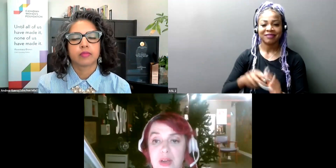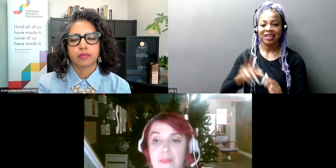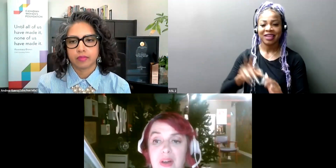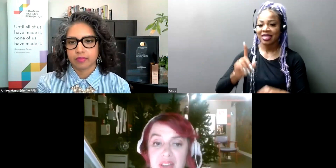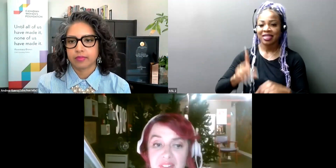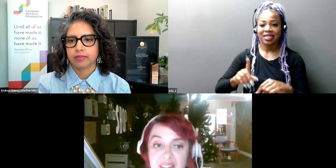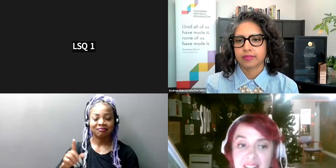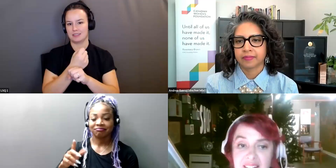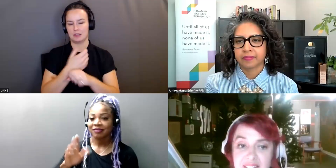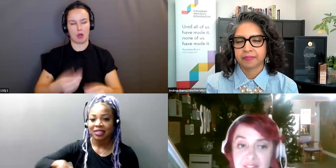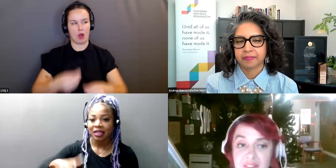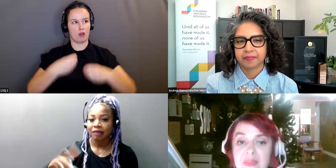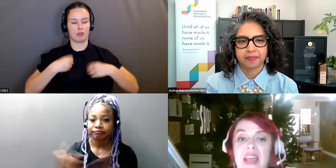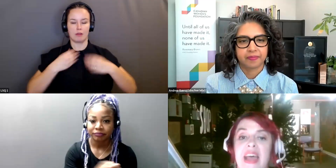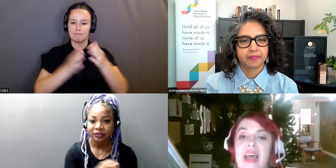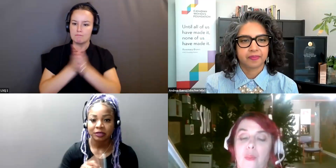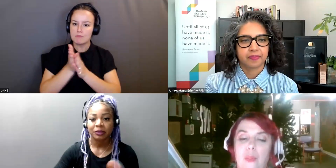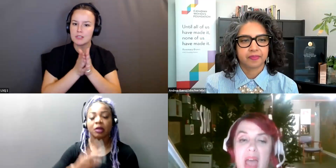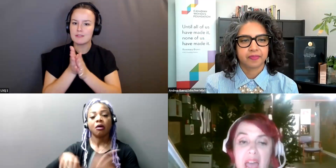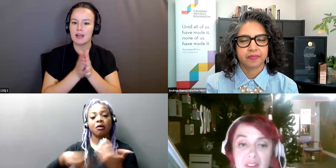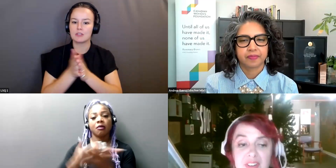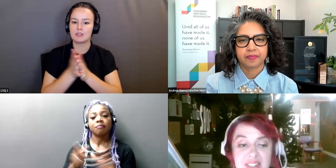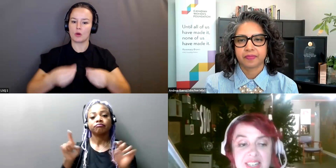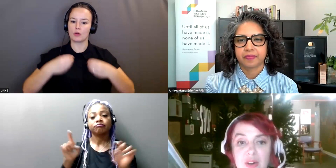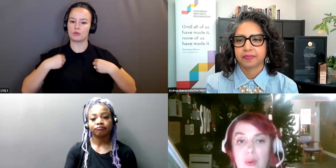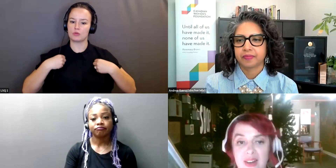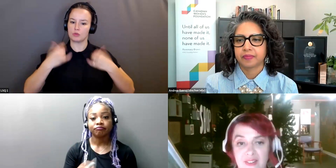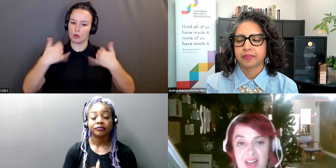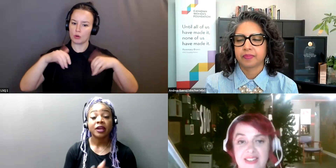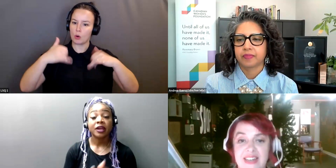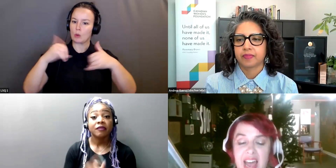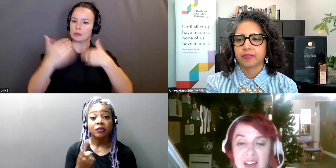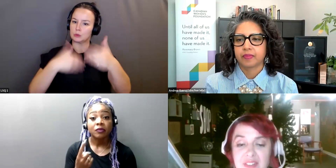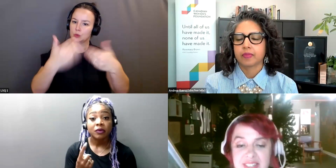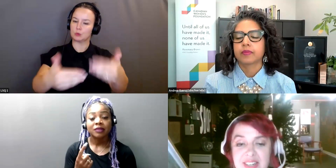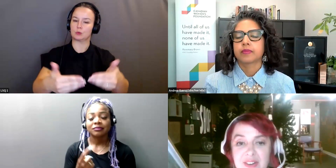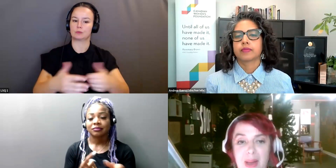citation qui nous motive ici et qui motive ce collectif.